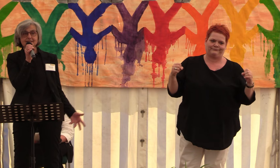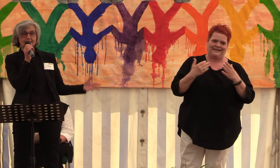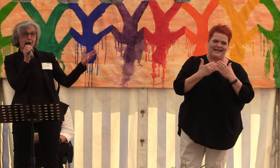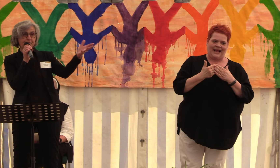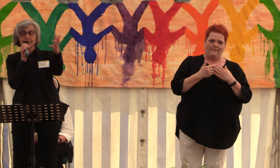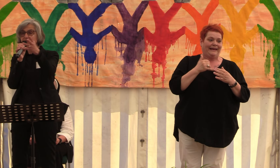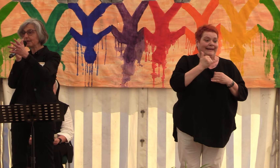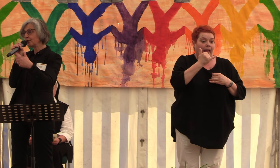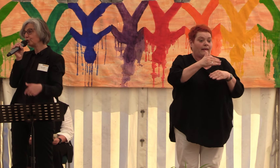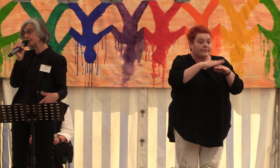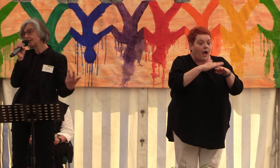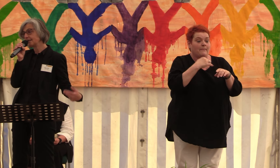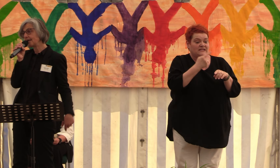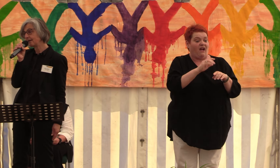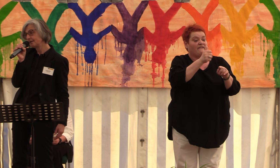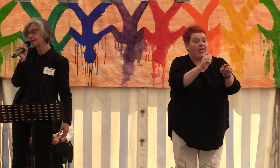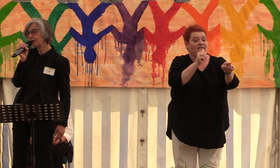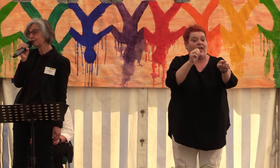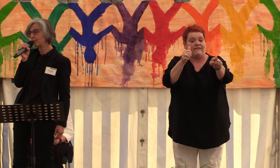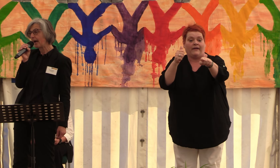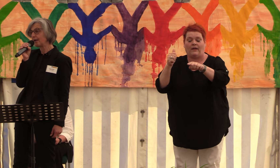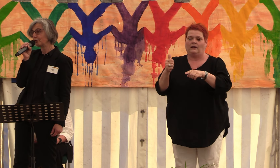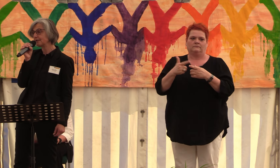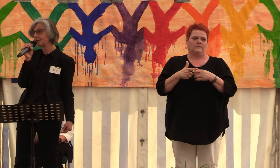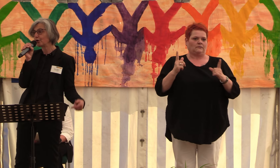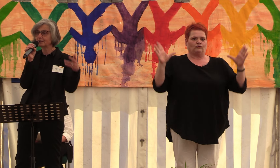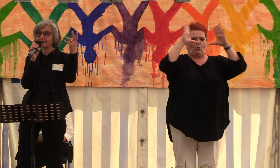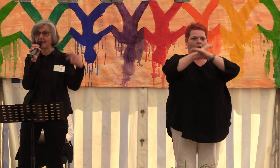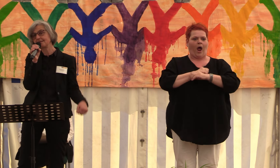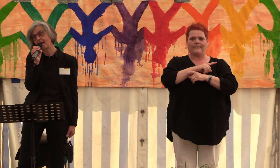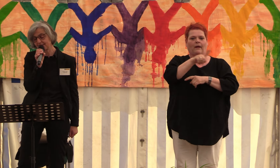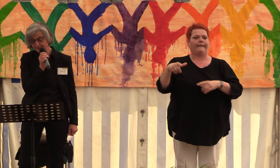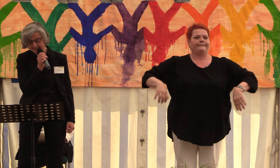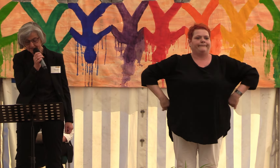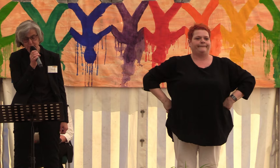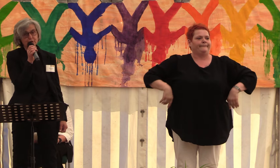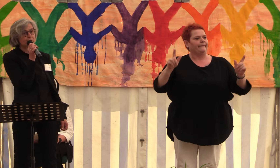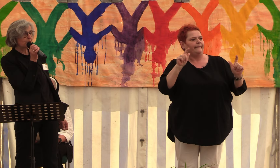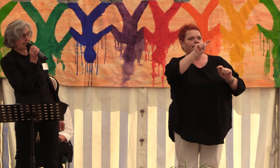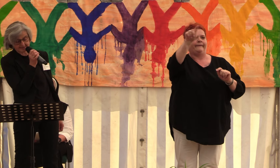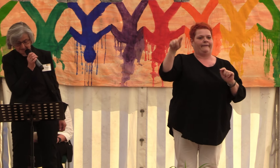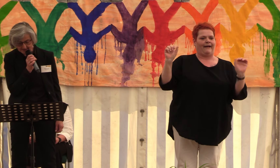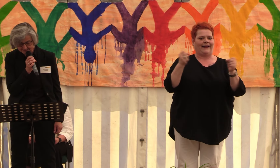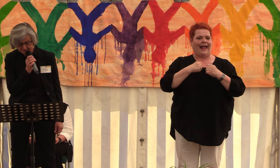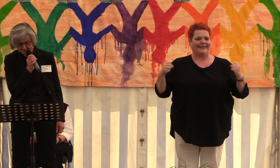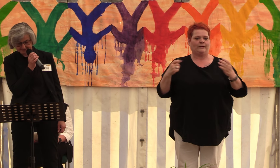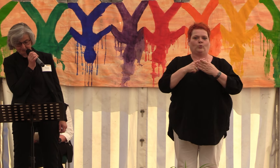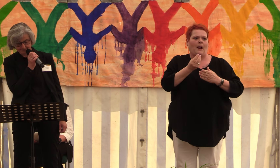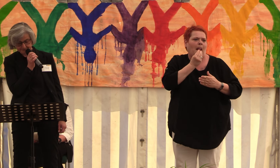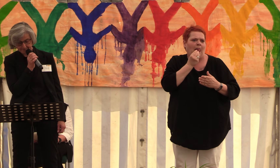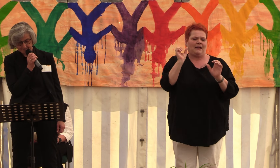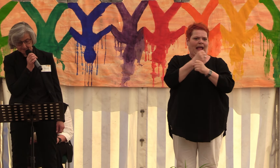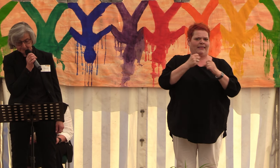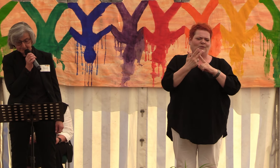verzichte ich darauf, weil bis wir dann durch sind, ist das Fest vorbei und Sie konnten die ganzen Aktivitäten und das gute Essen hier gar nicht